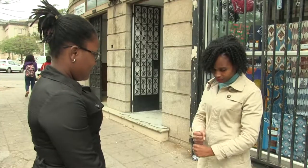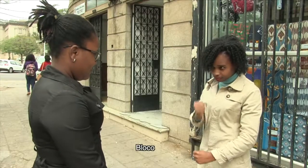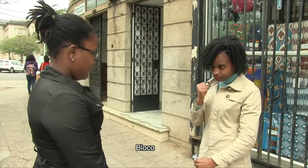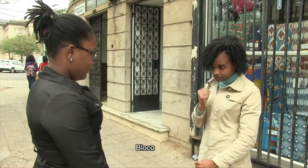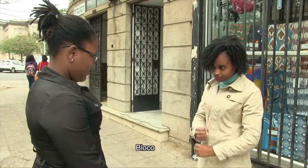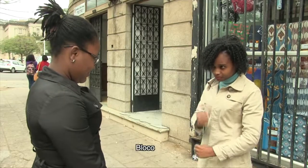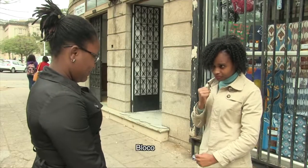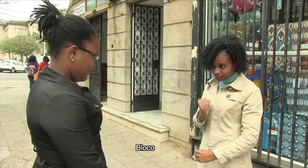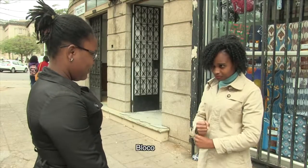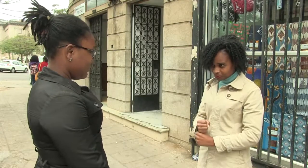Bloco